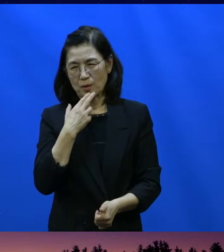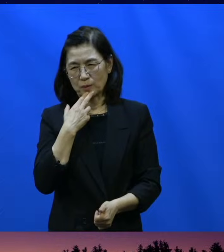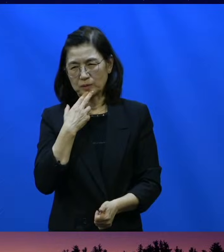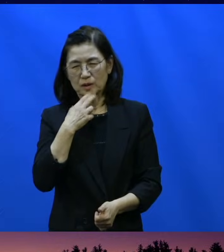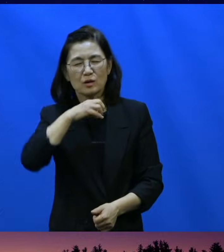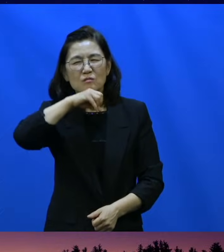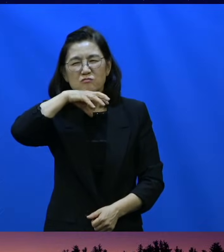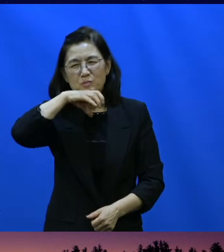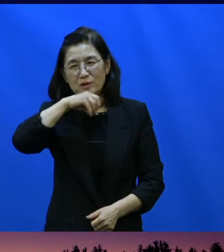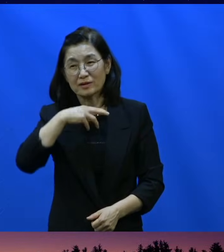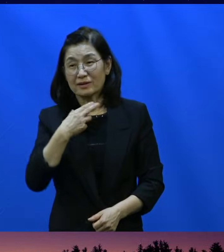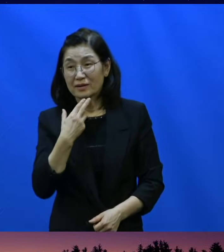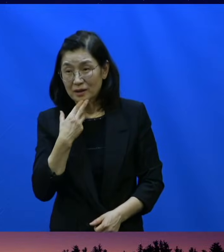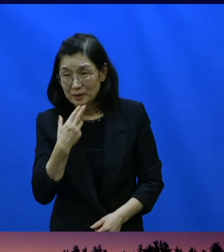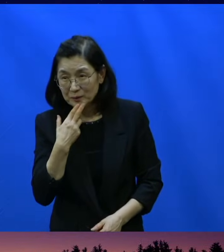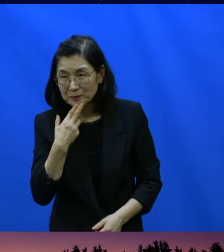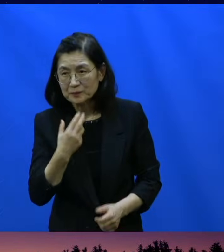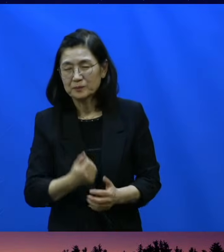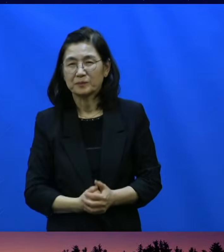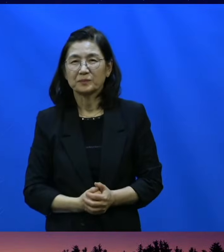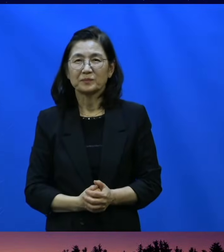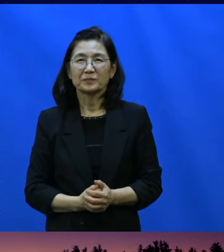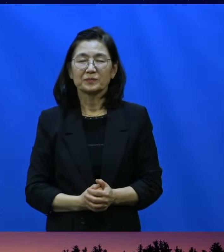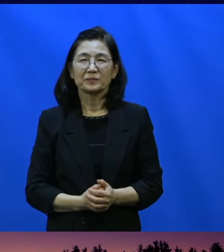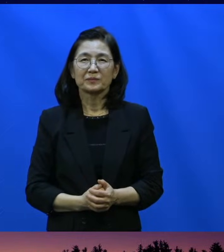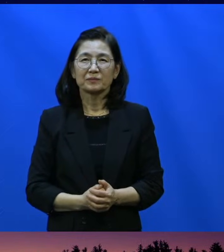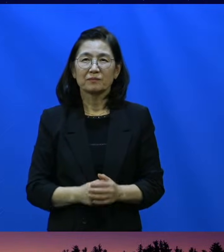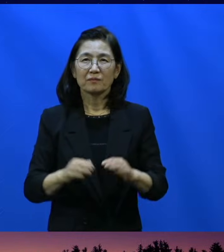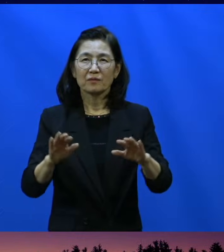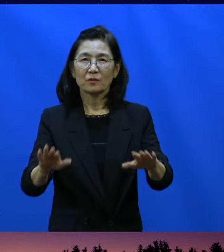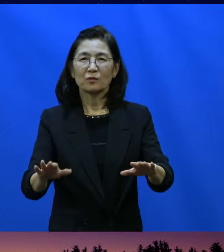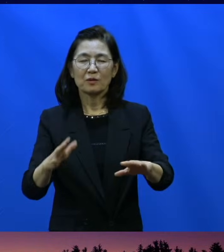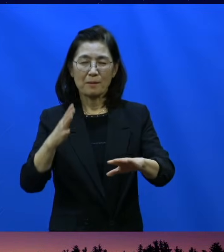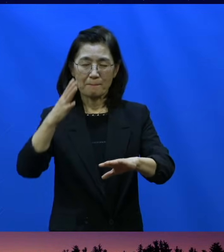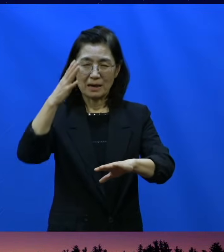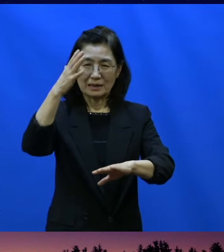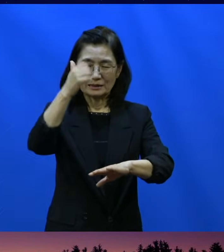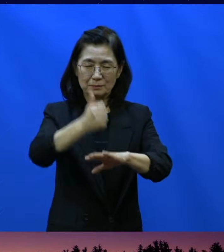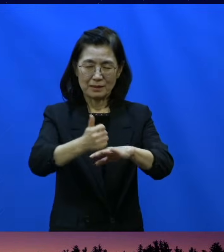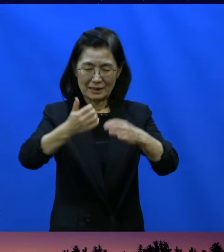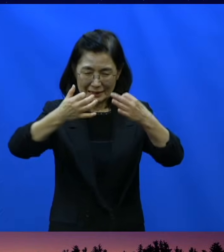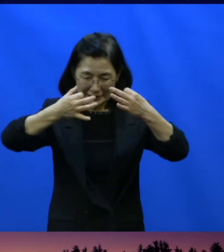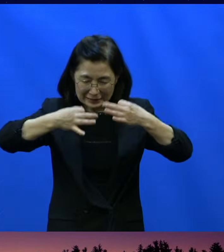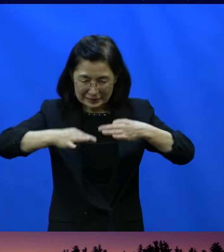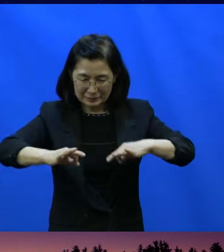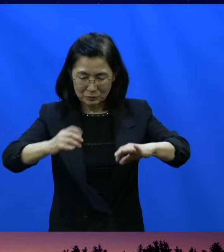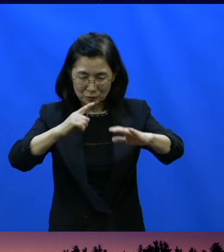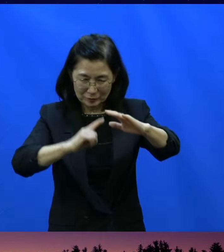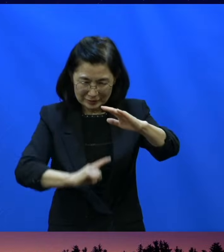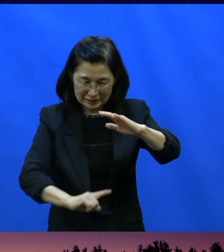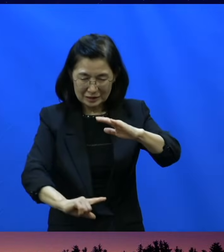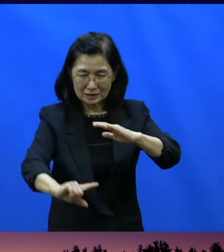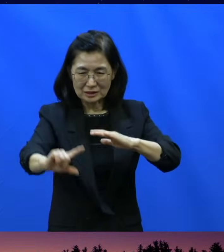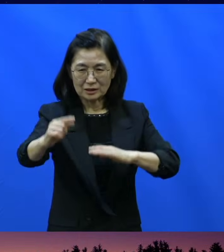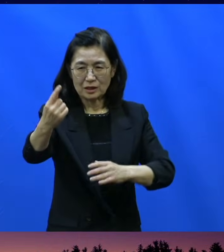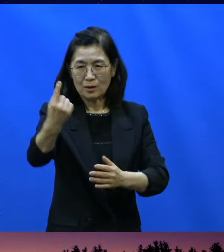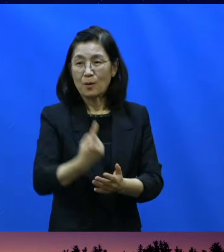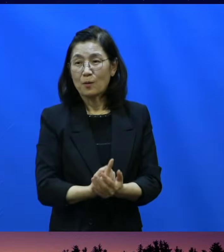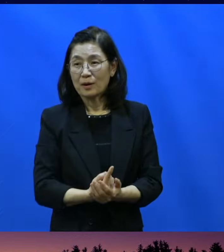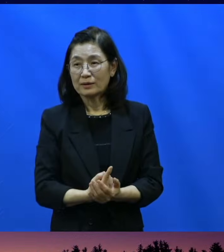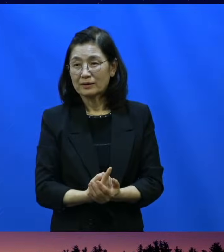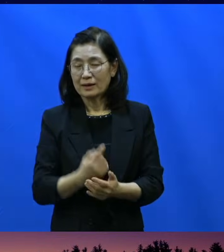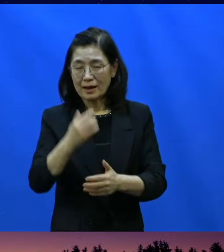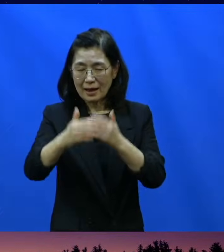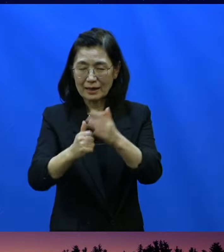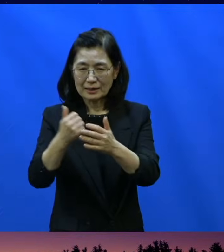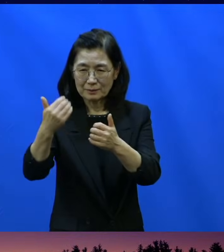오늘 이 마지막 이 금요 철학까지 나왔는데, 이 철학도 여러분 은혜를 받은 분이 은혜를